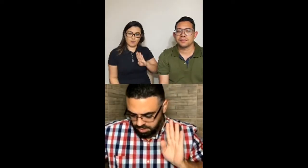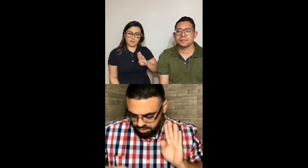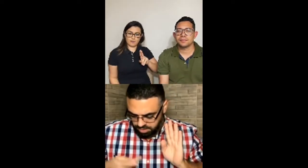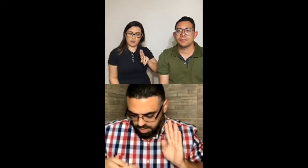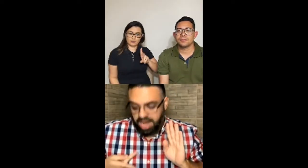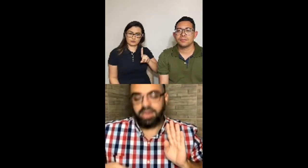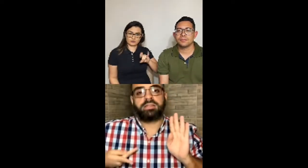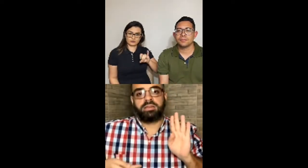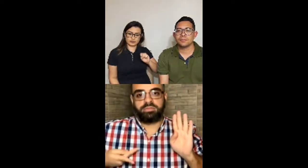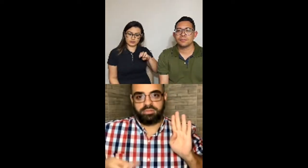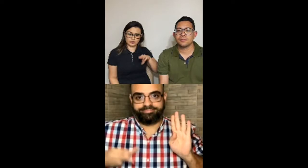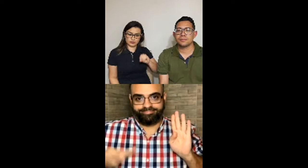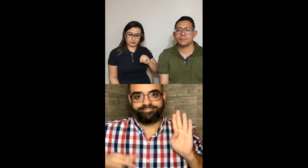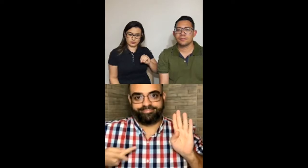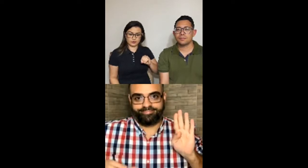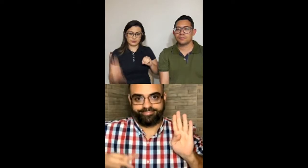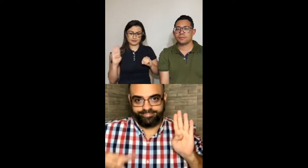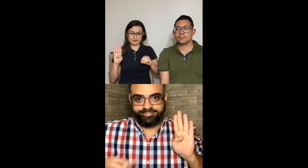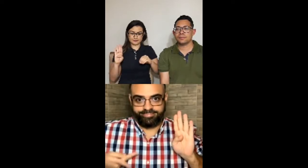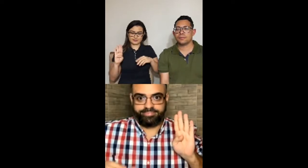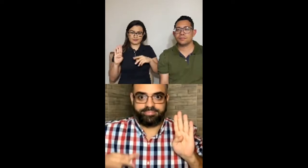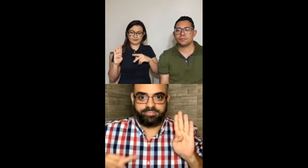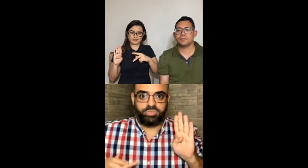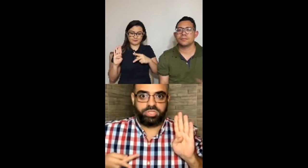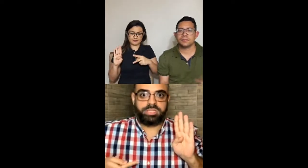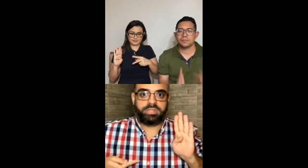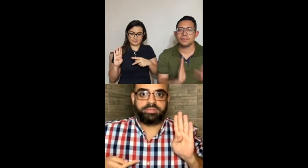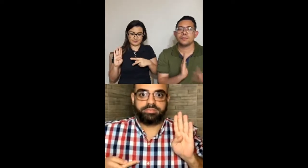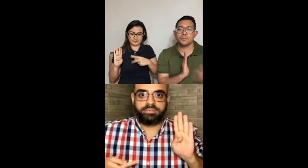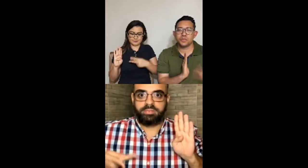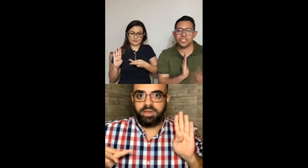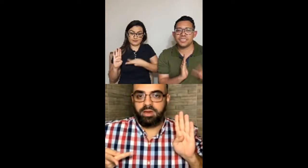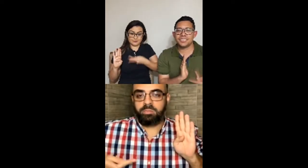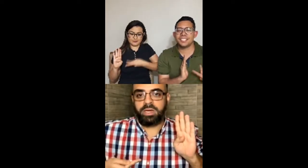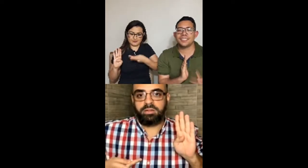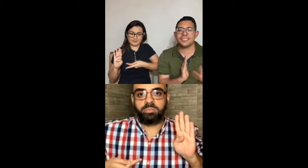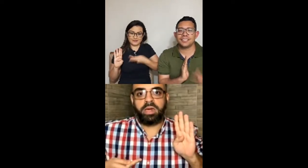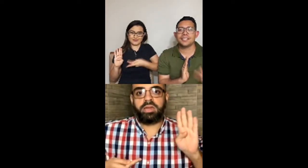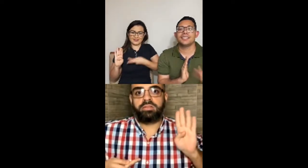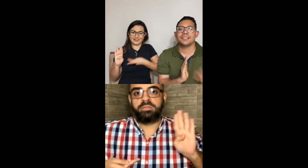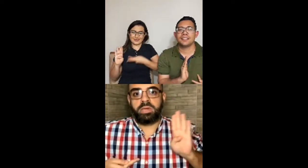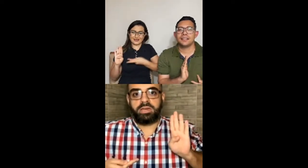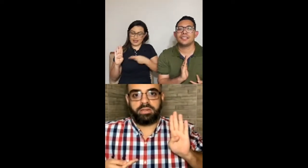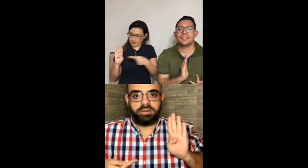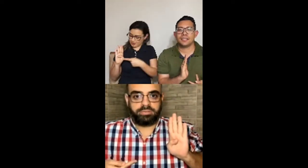assim, sabe? Acho que é isso aqui. Que era aqui. É aqui.